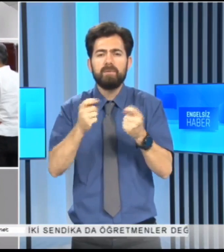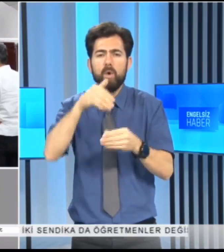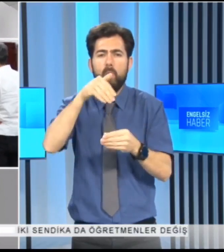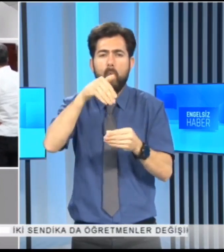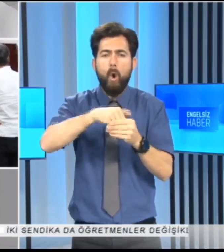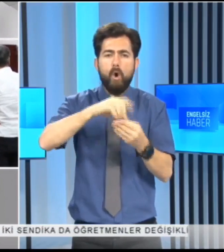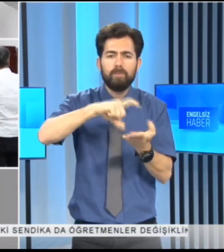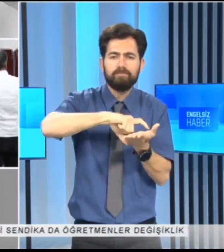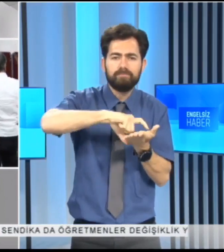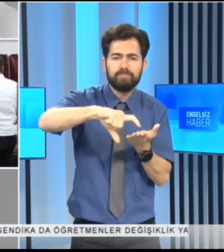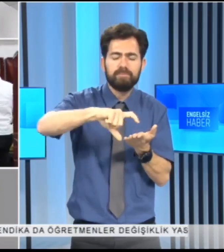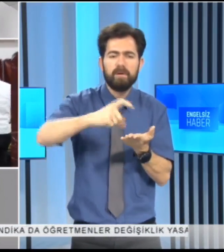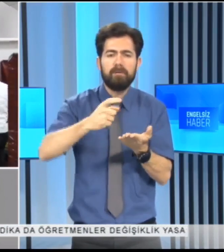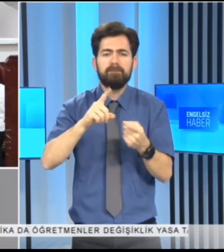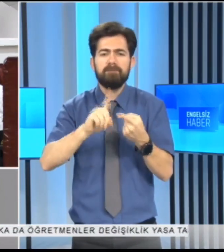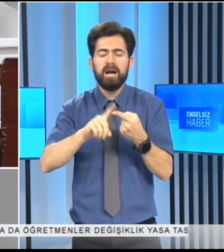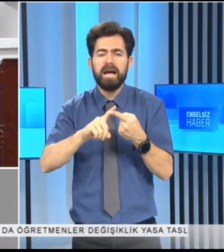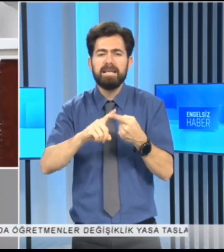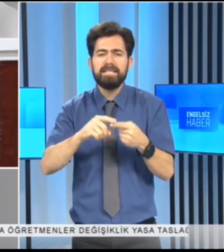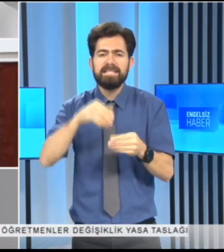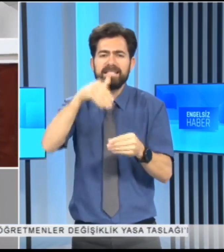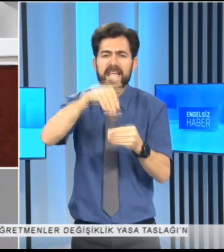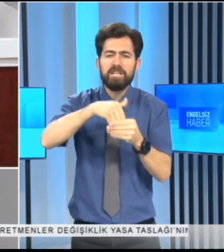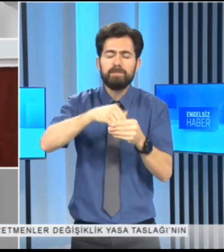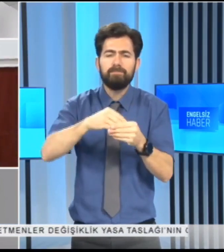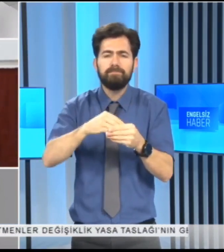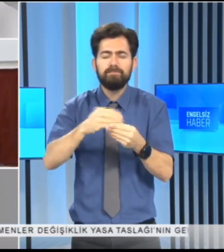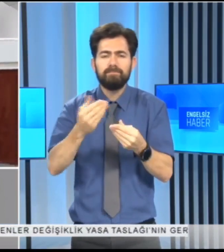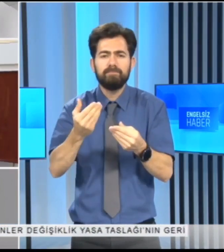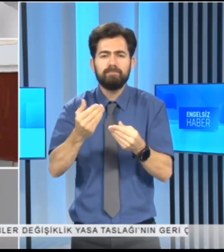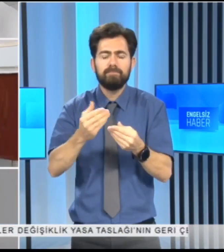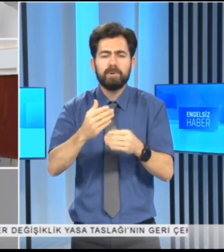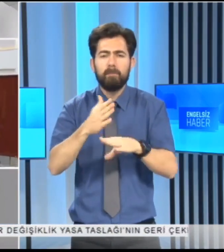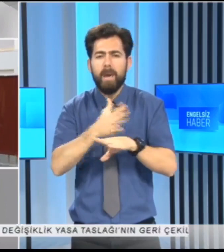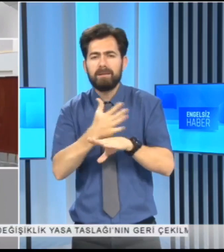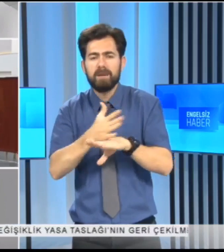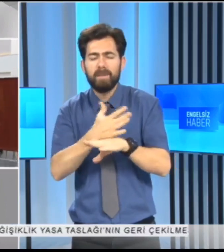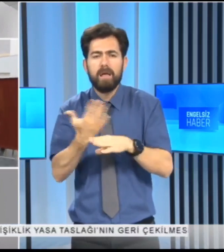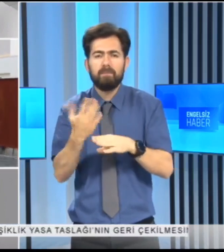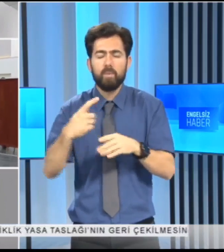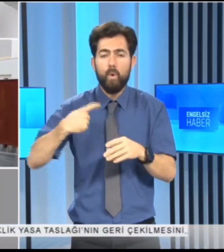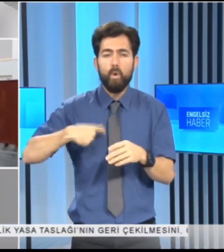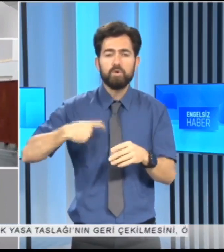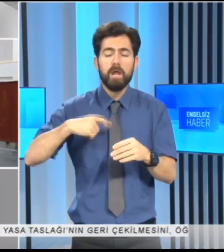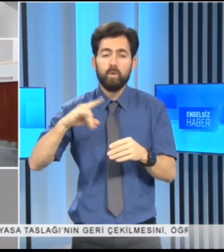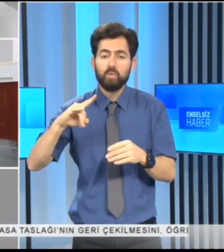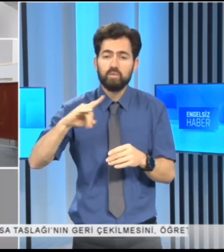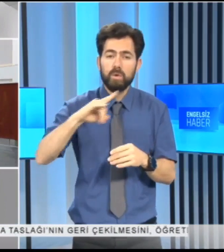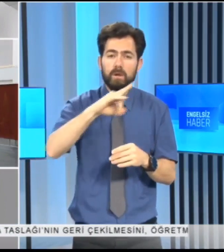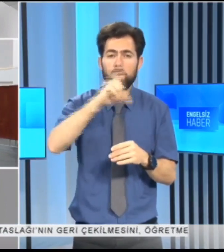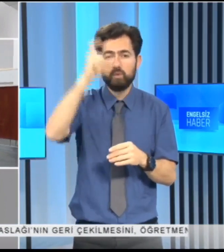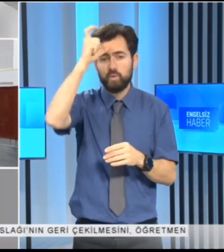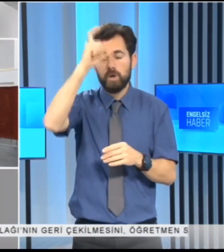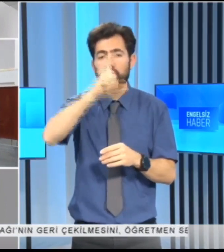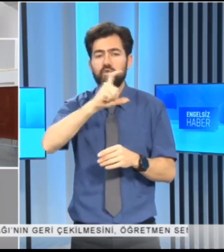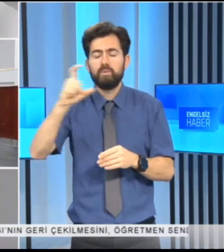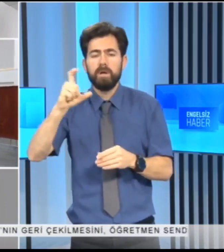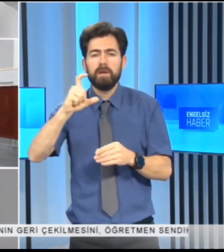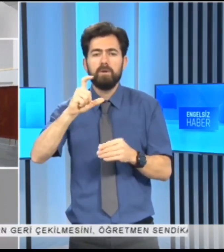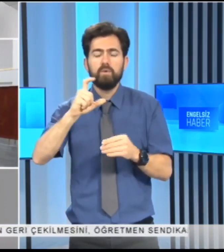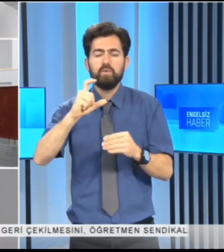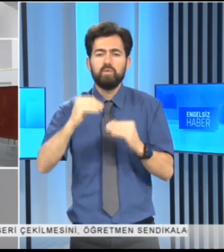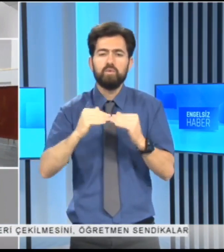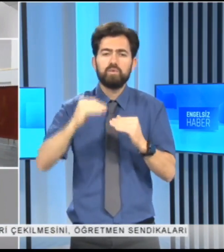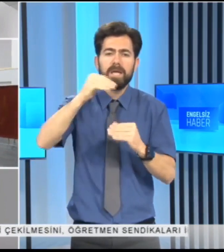pusulaları ve seçime dair evraklar diplomatik kargoyla Türkiye Cumhuriyeti Yüksek Seçim